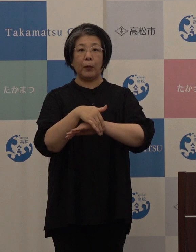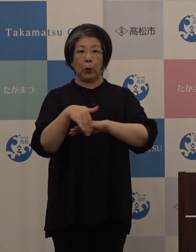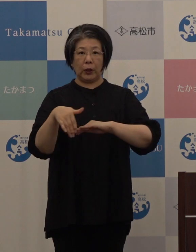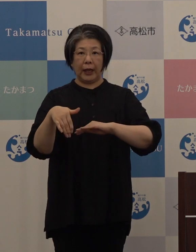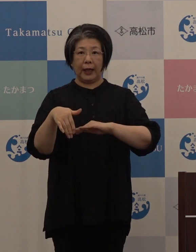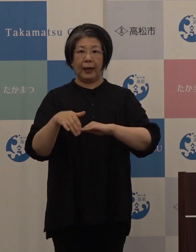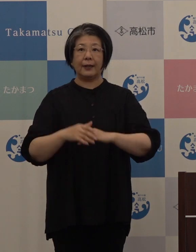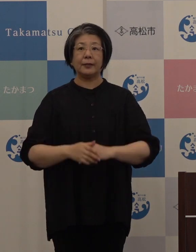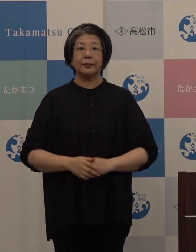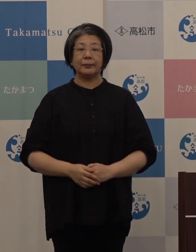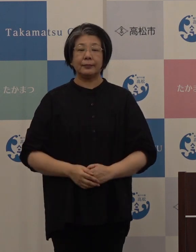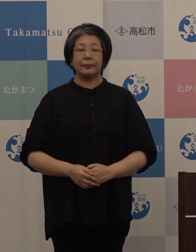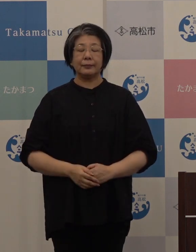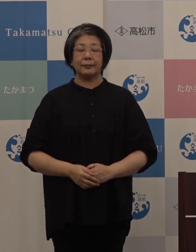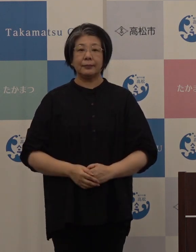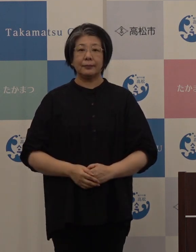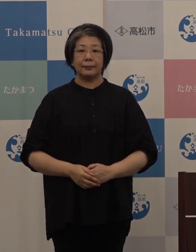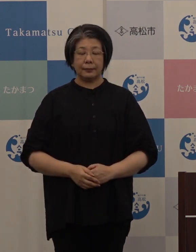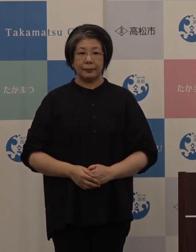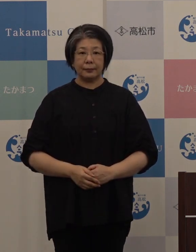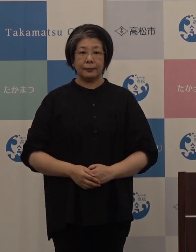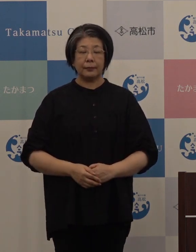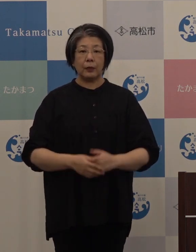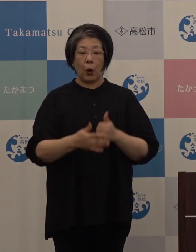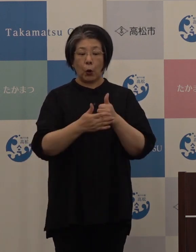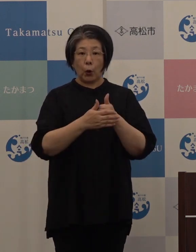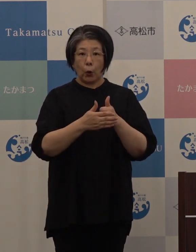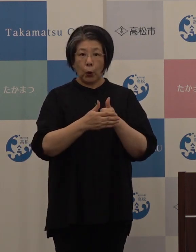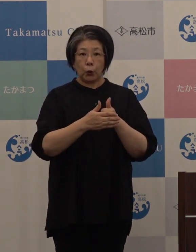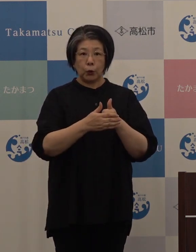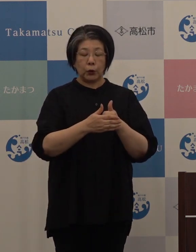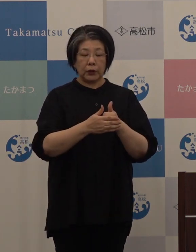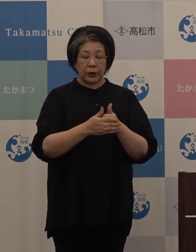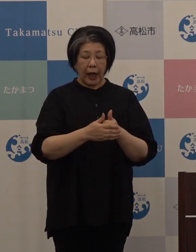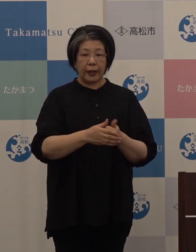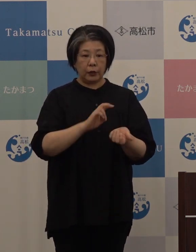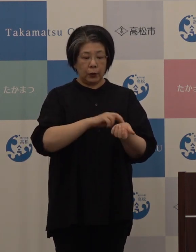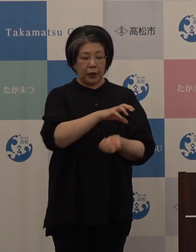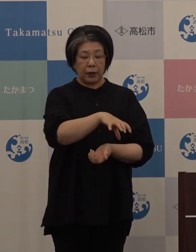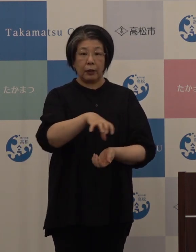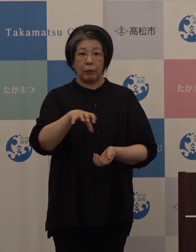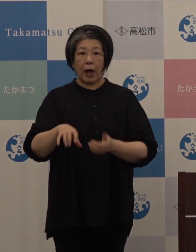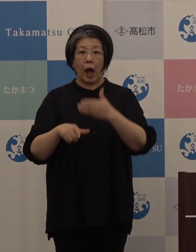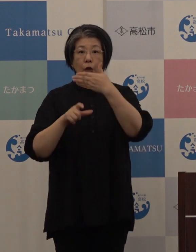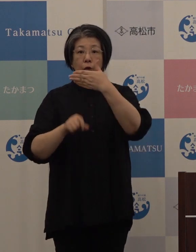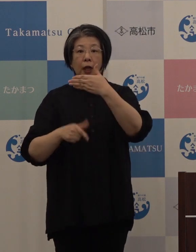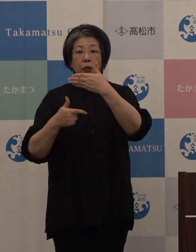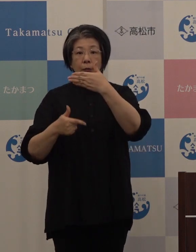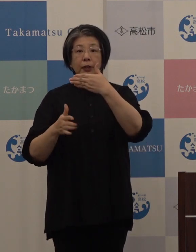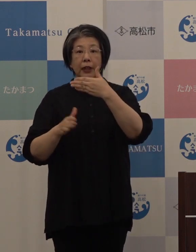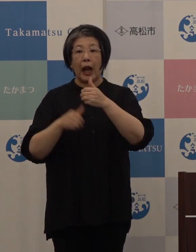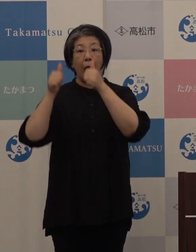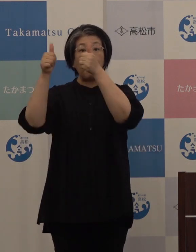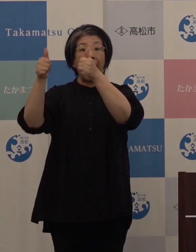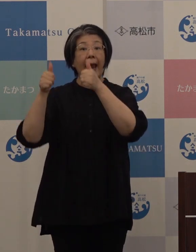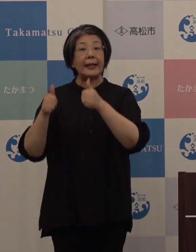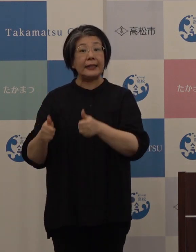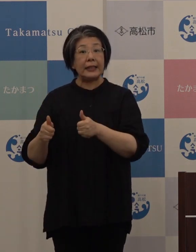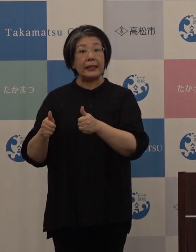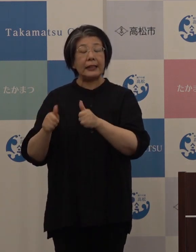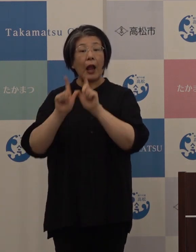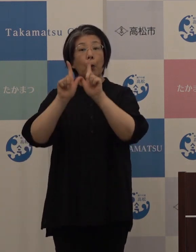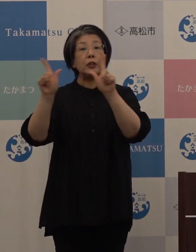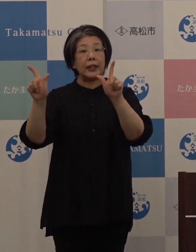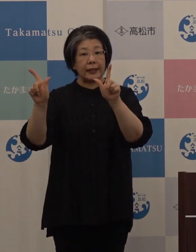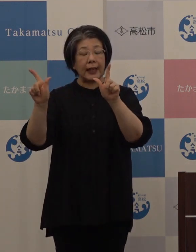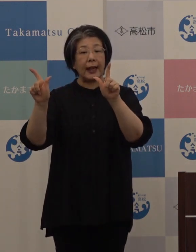。また協力医療機関などの情報につきましては、9月6日から本市ホームページでお知らせすると